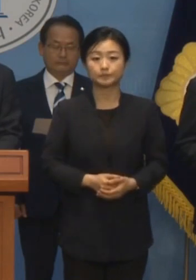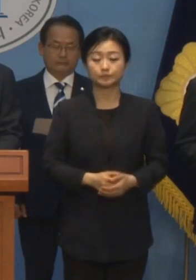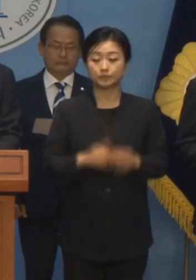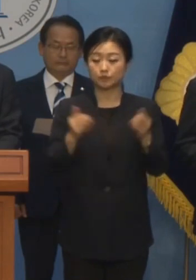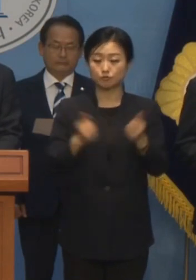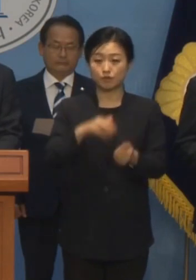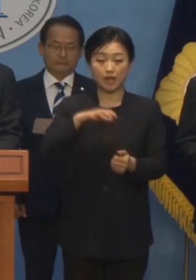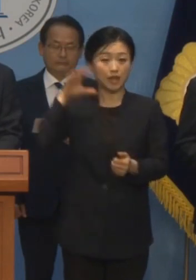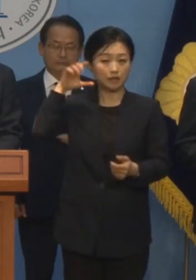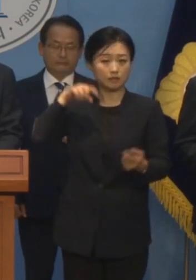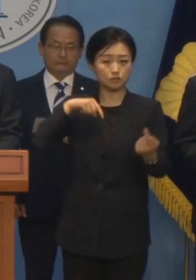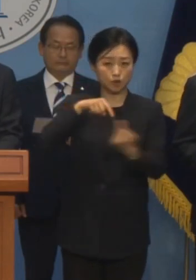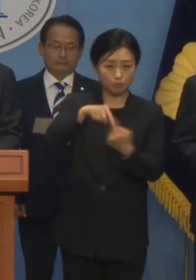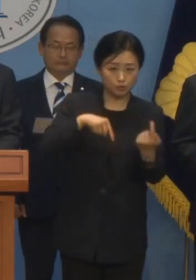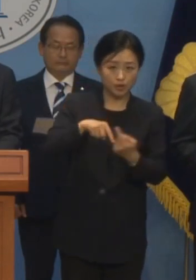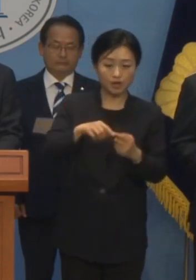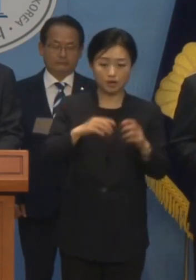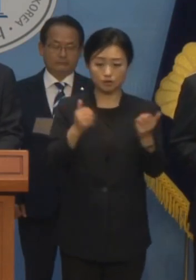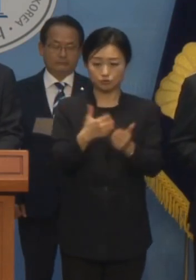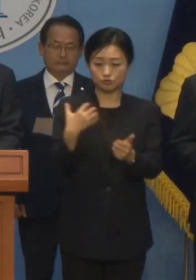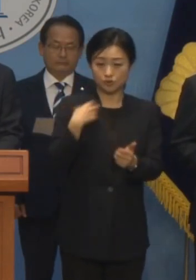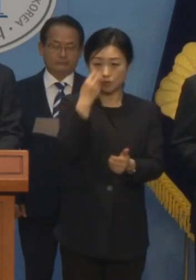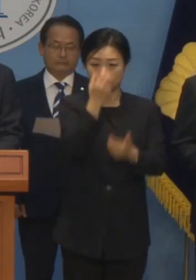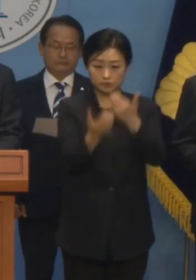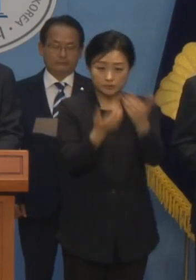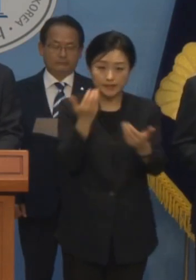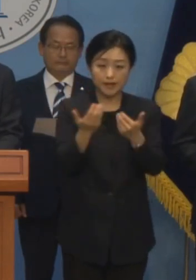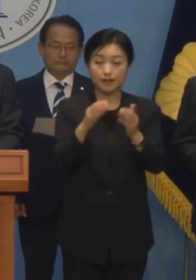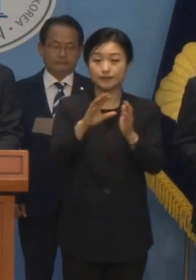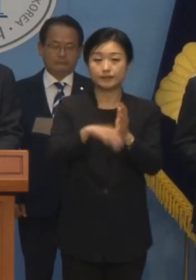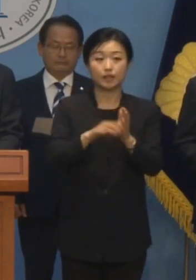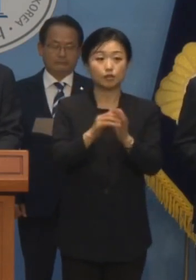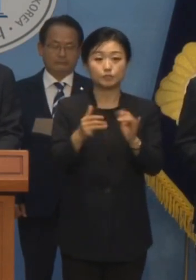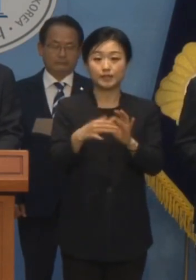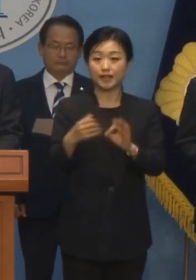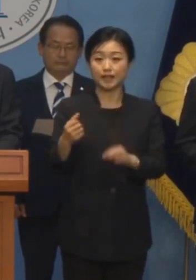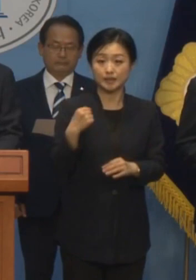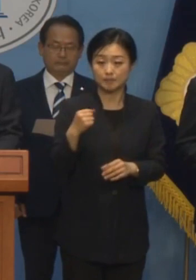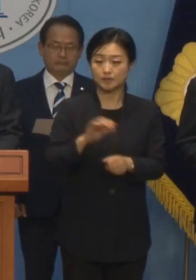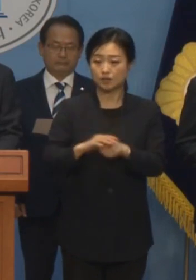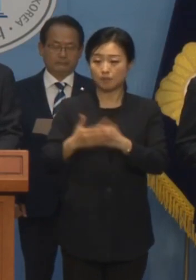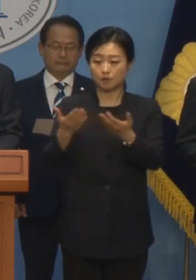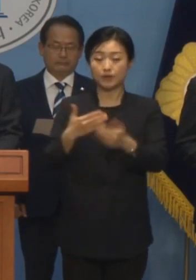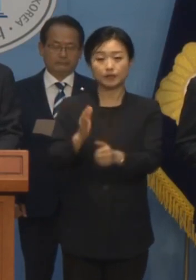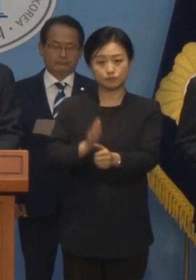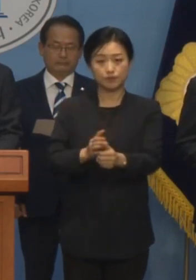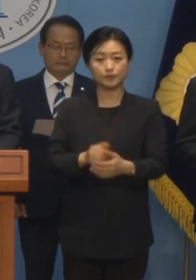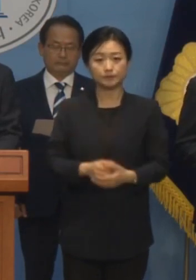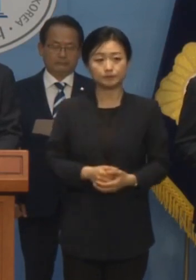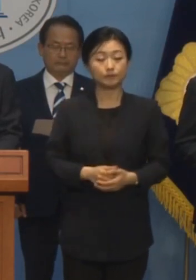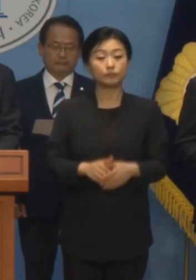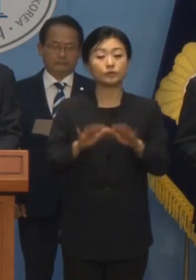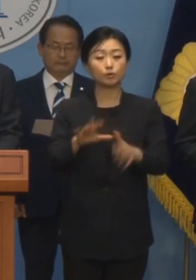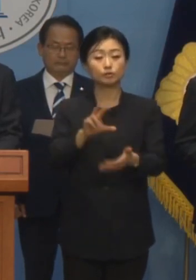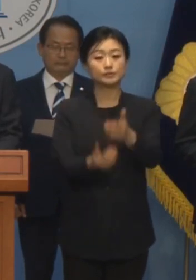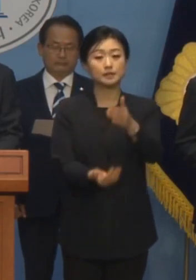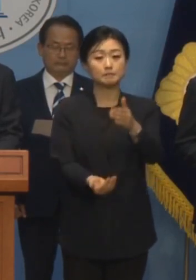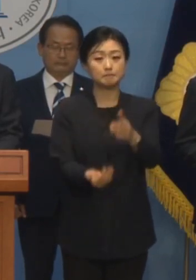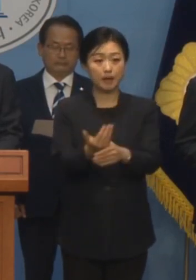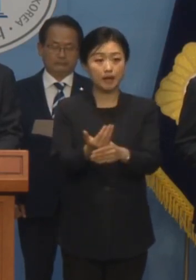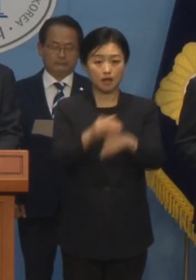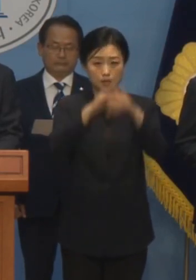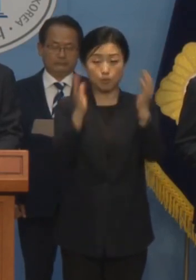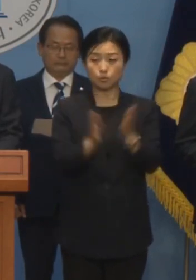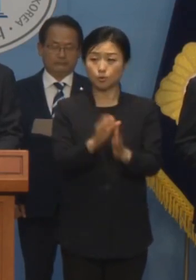국회 청문회, 국정조사 실시에도 국민의힘은 협조해야 하며 오늘의 사태를 야기한